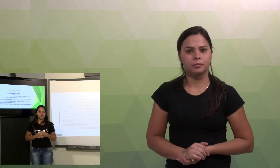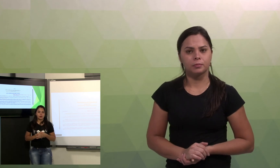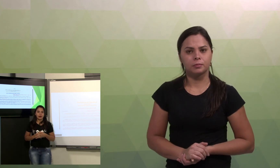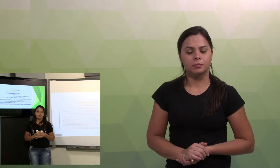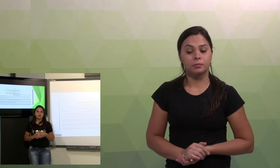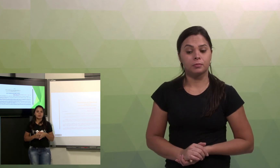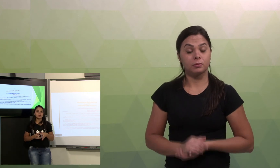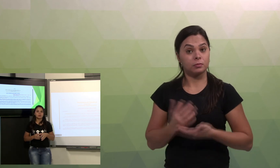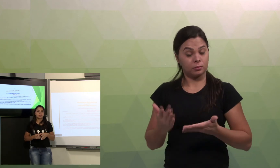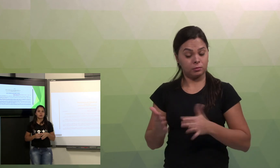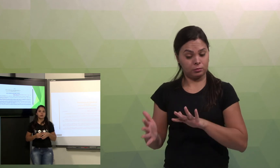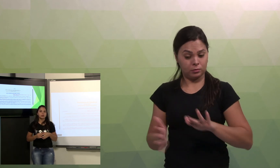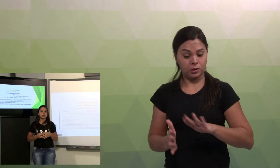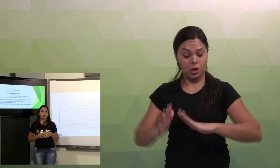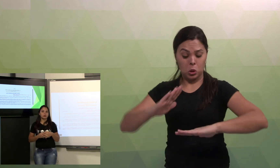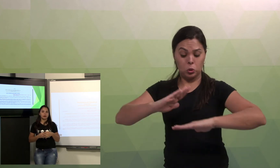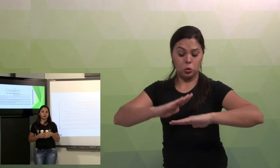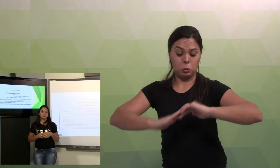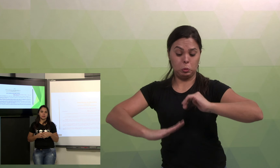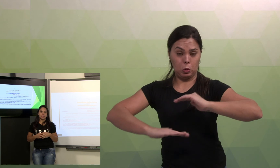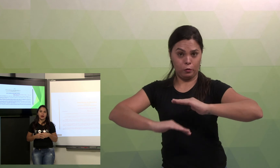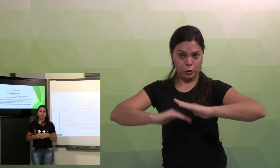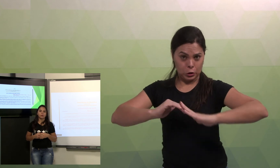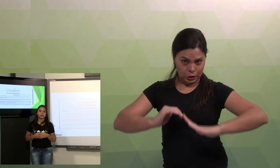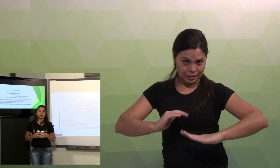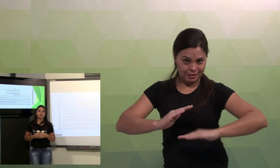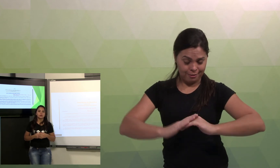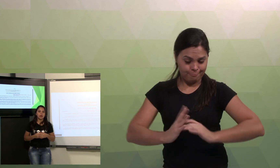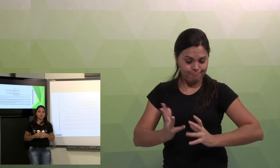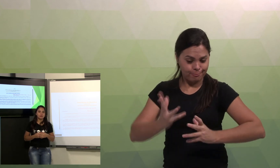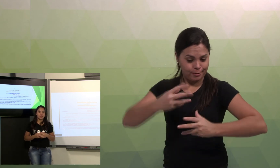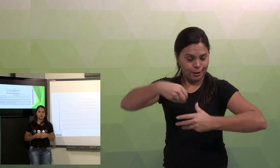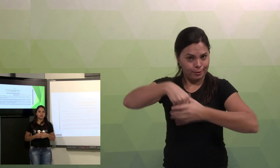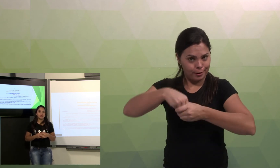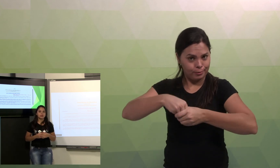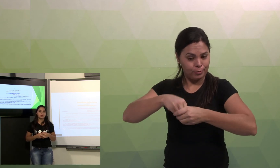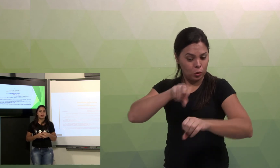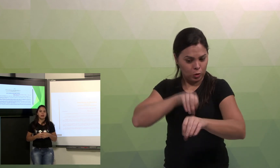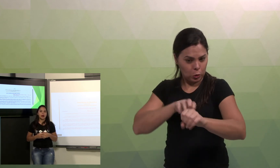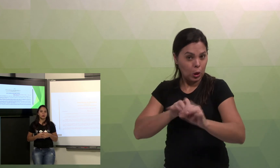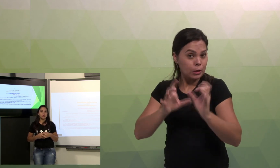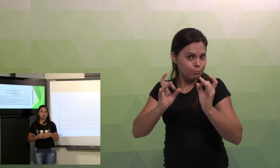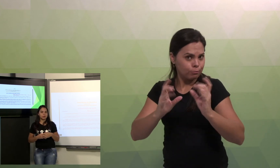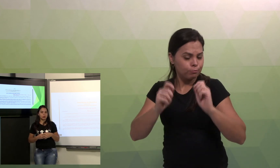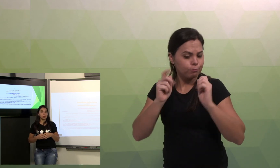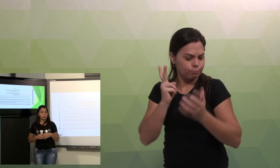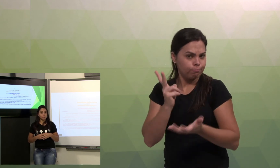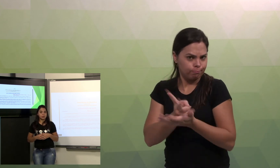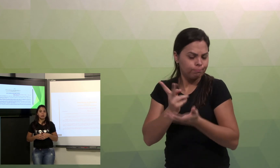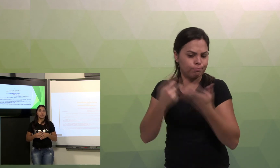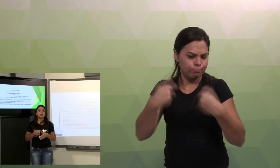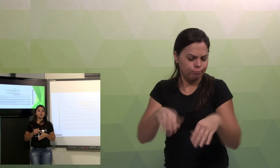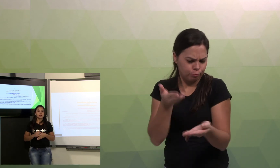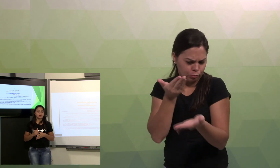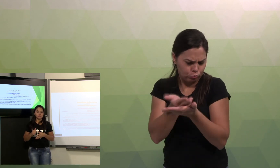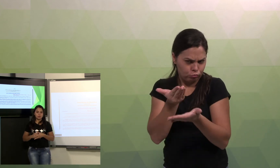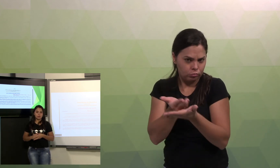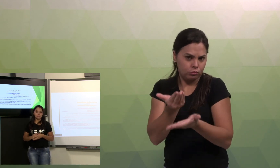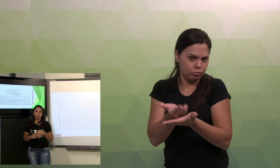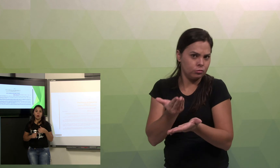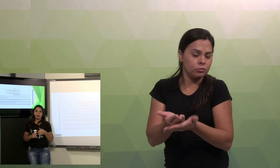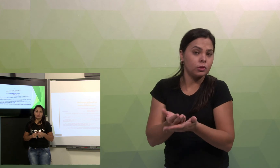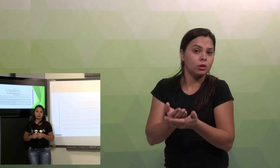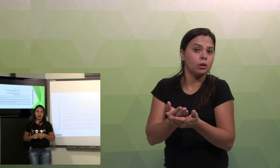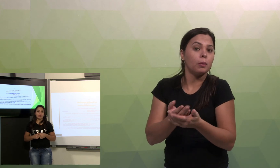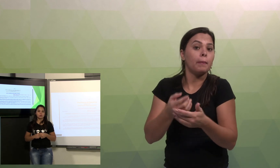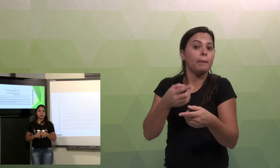Os profissionais e pessoas envolvidas com a educação especial devem sempre estar se atualizando, pois, sendo